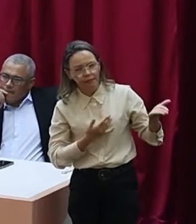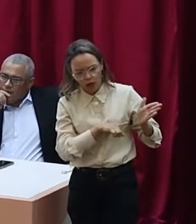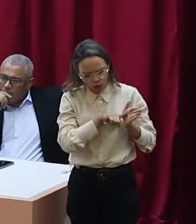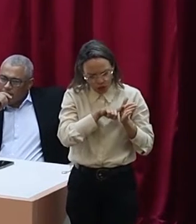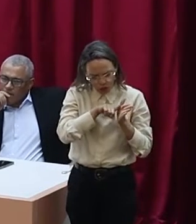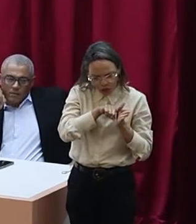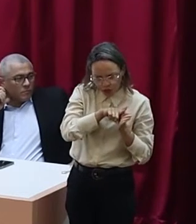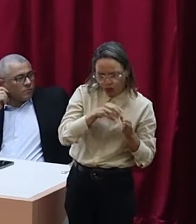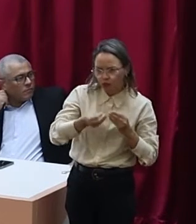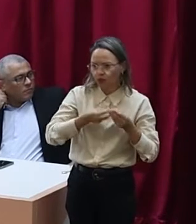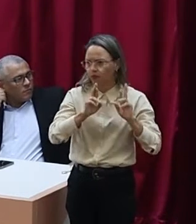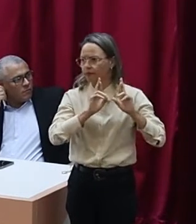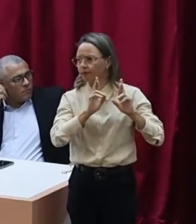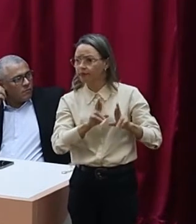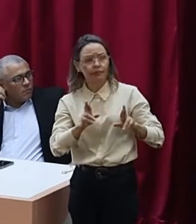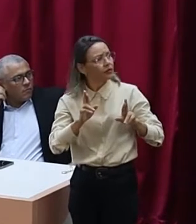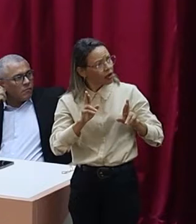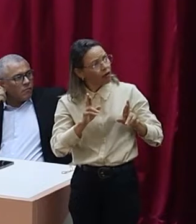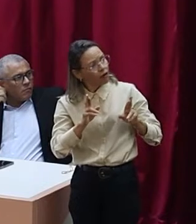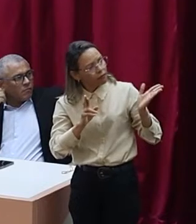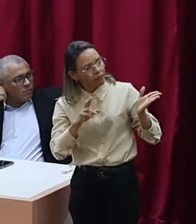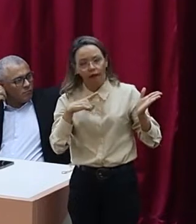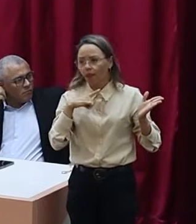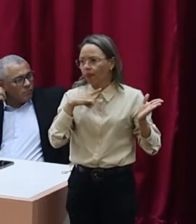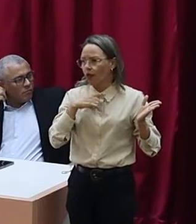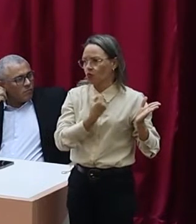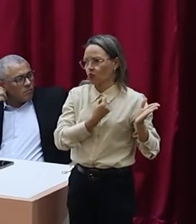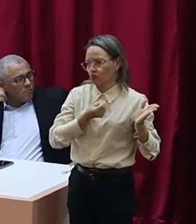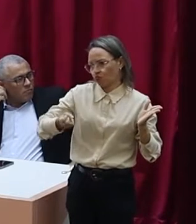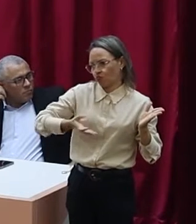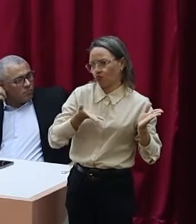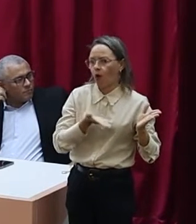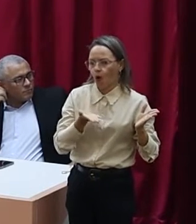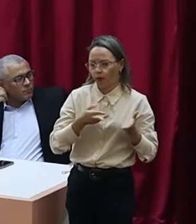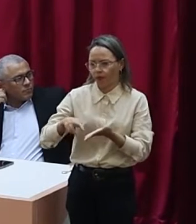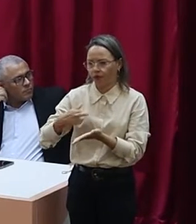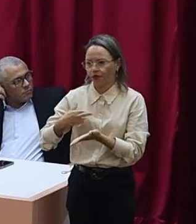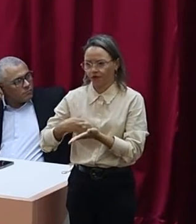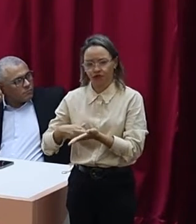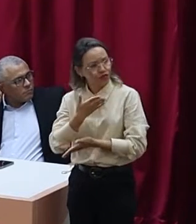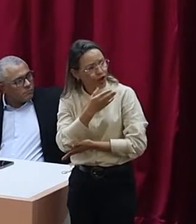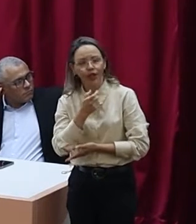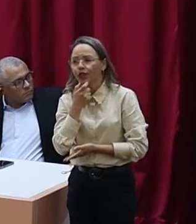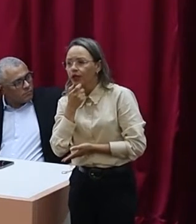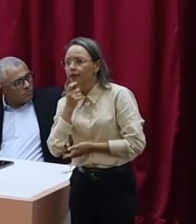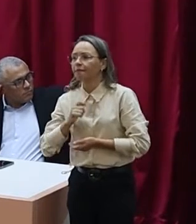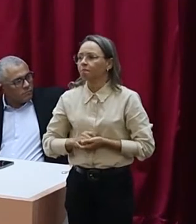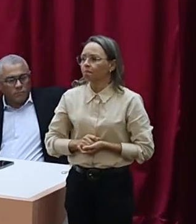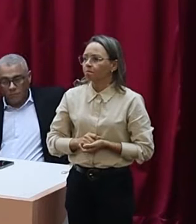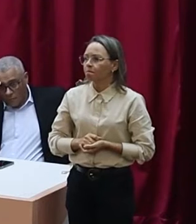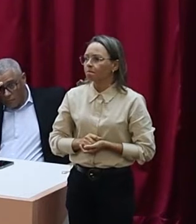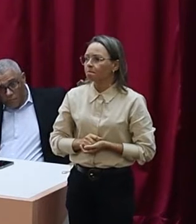Investigando, né, a esperança. Tem esse número recente da revista Language in Society, né, em que